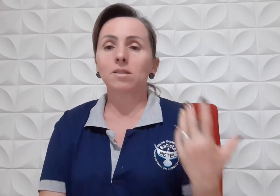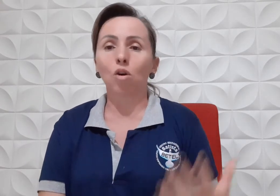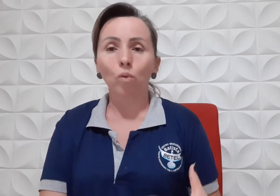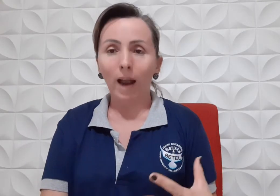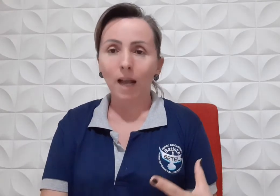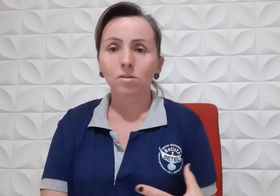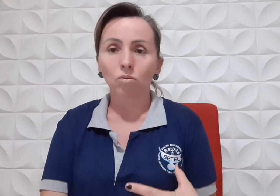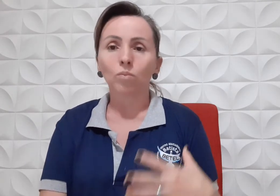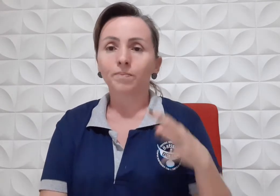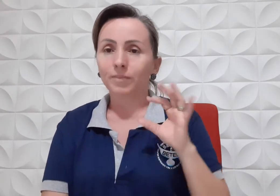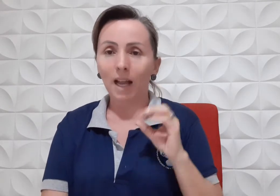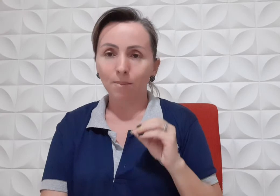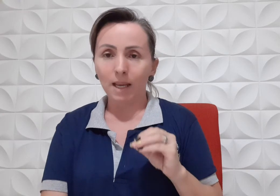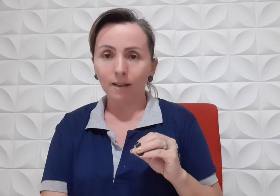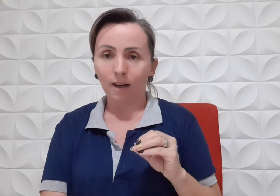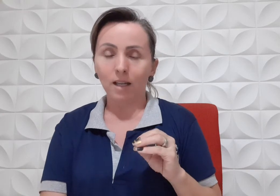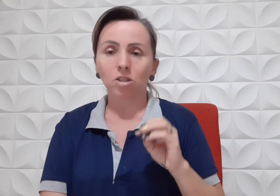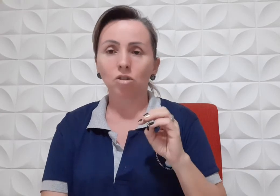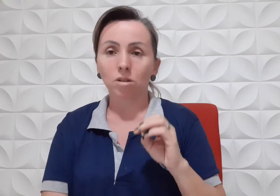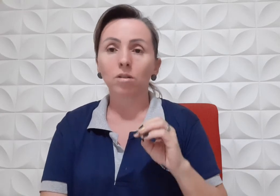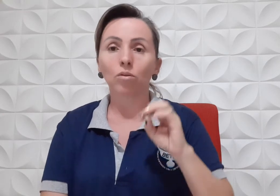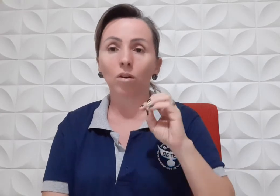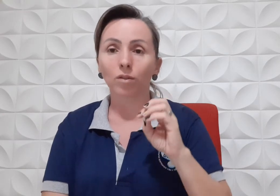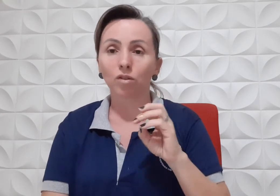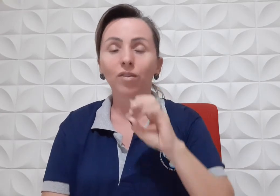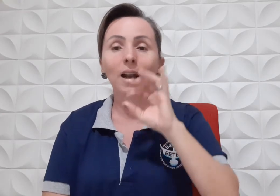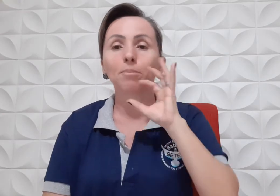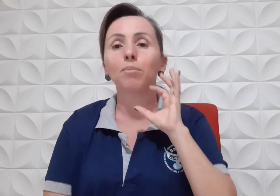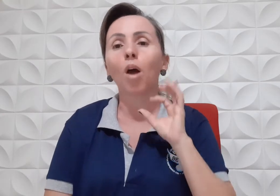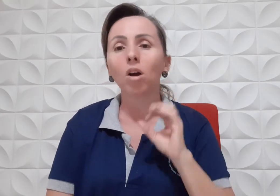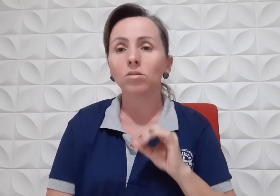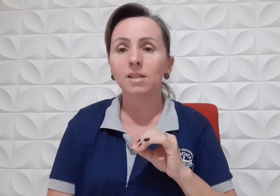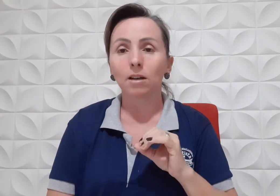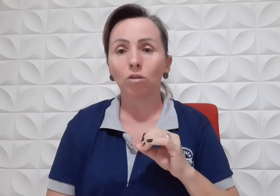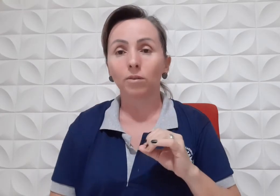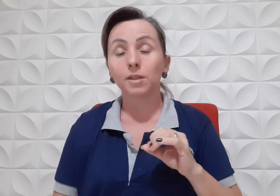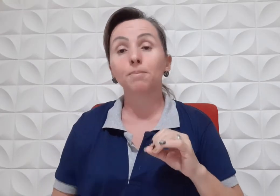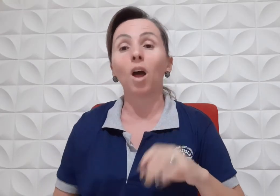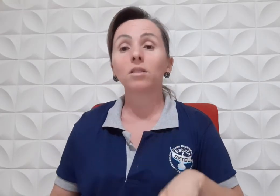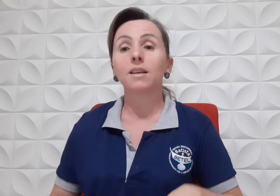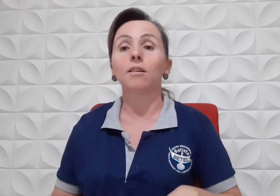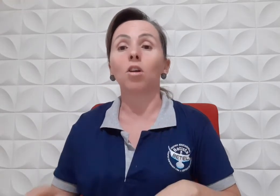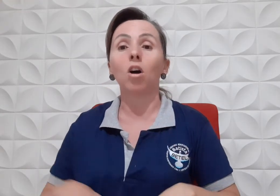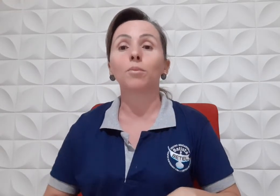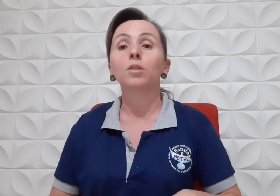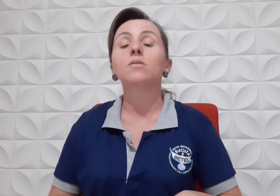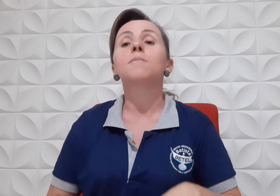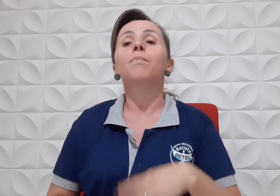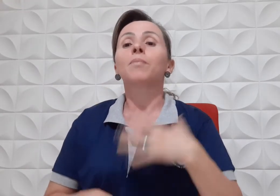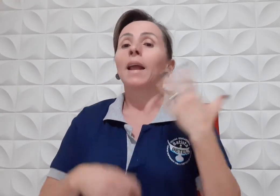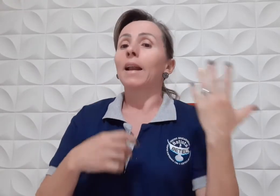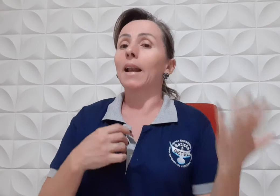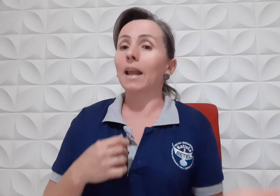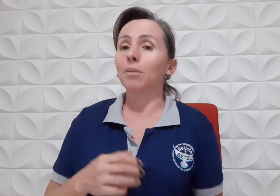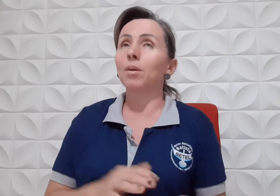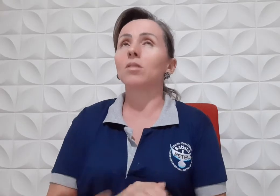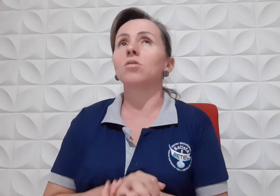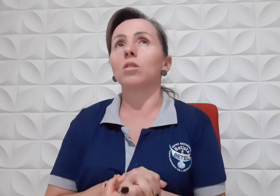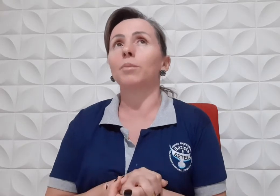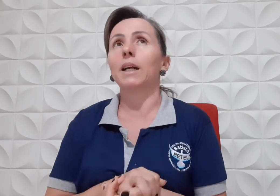o caso da América Latina, o que eu vou te falar, blocos econômicos. Blocos econômicos, lembram, se eu não me engano,